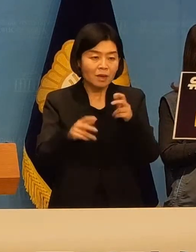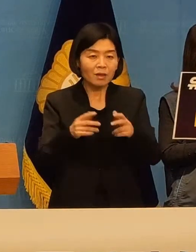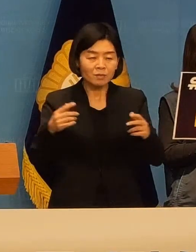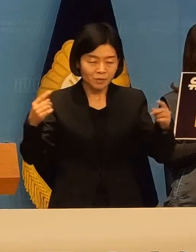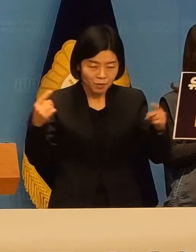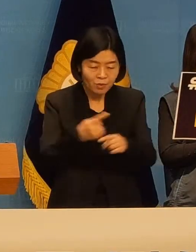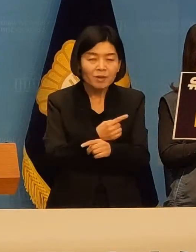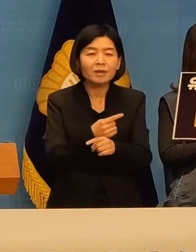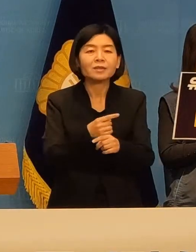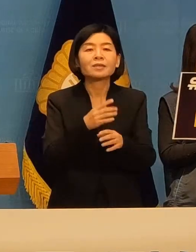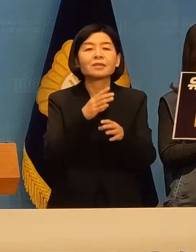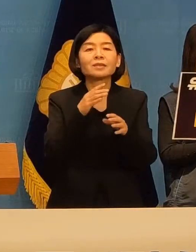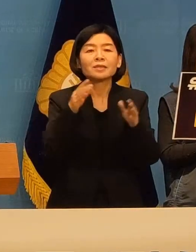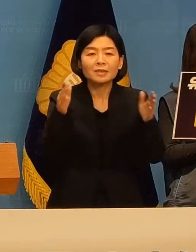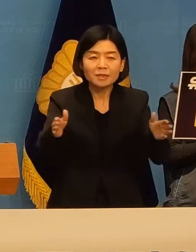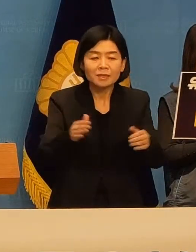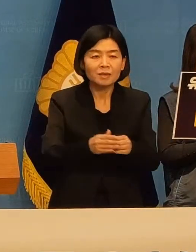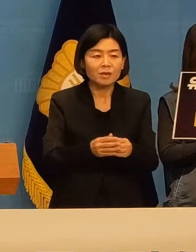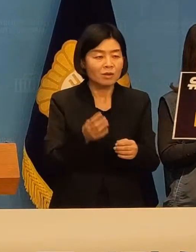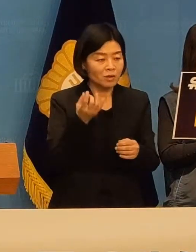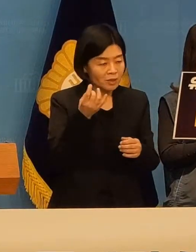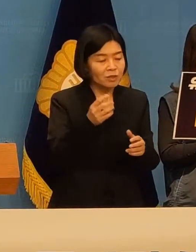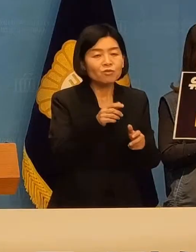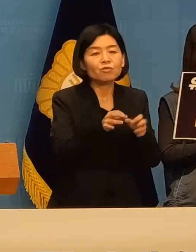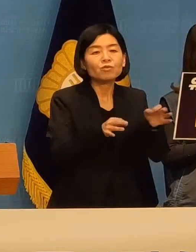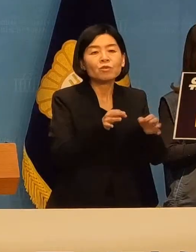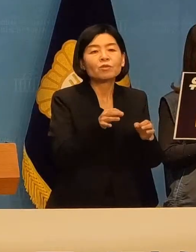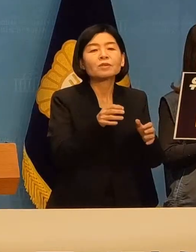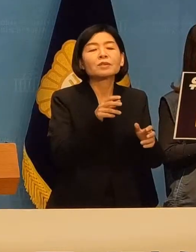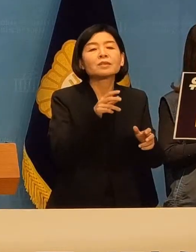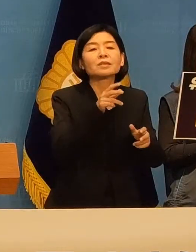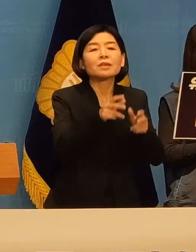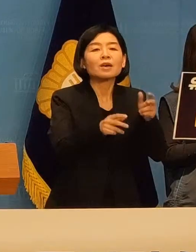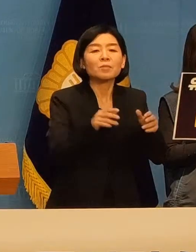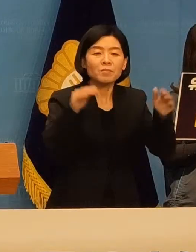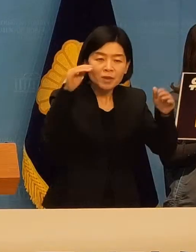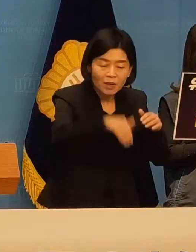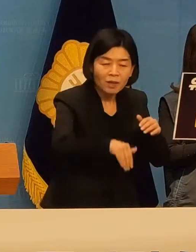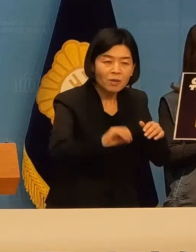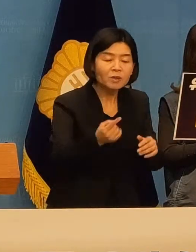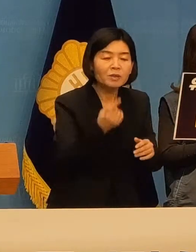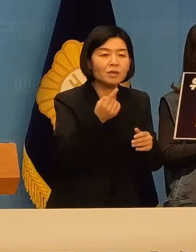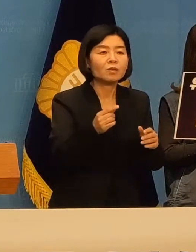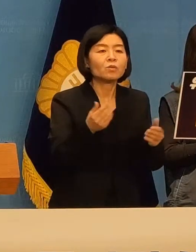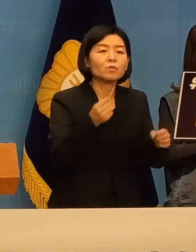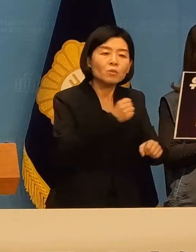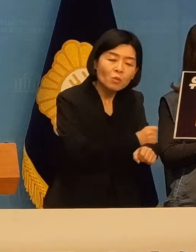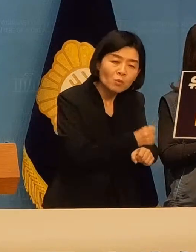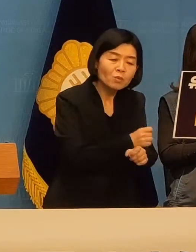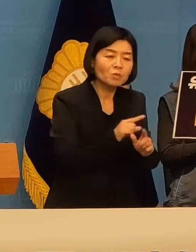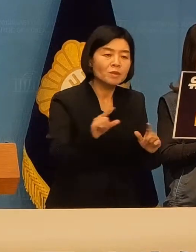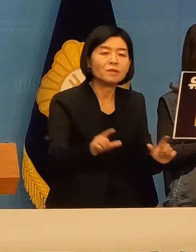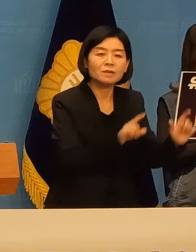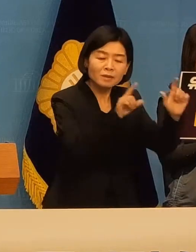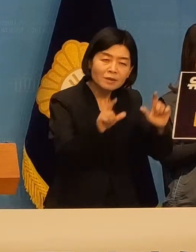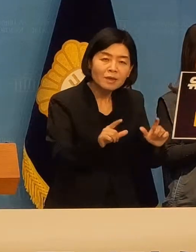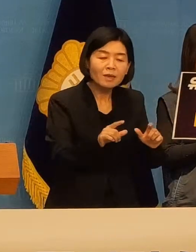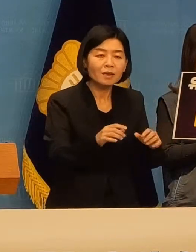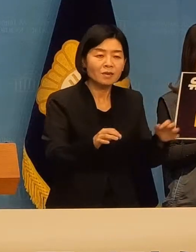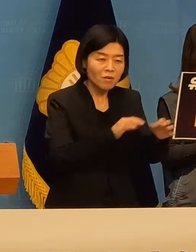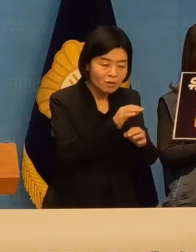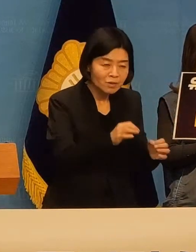산업전환기 기존 유통산업의 쇠락으로 파생되고 있는 노동, 민생, 지역 안정, 지역 상생 대책을